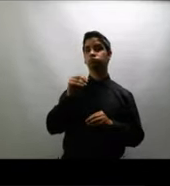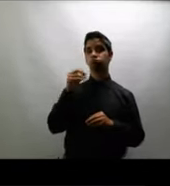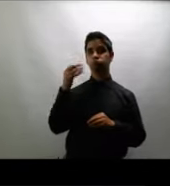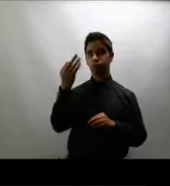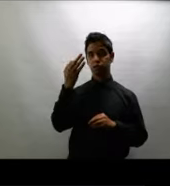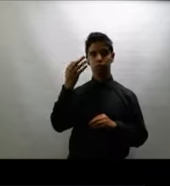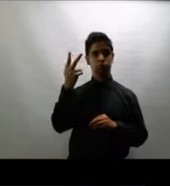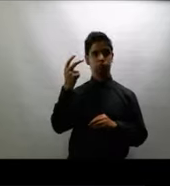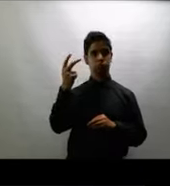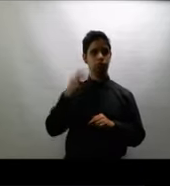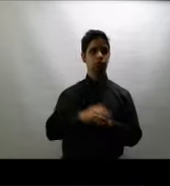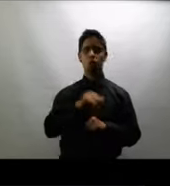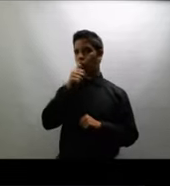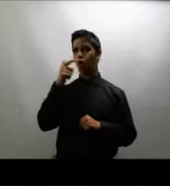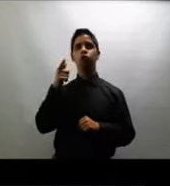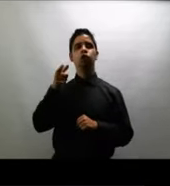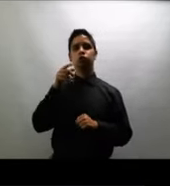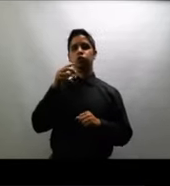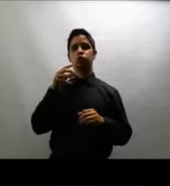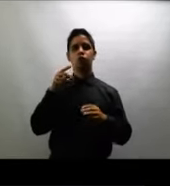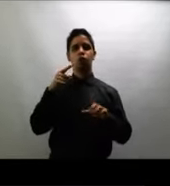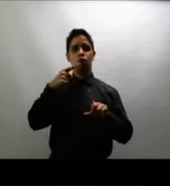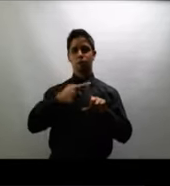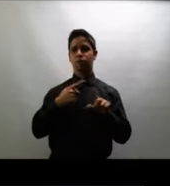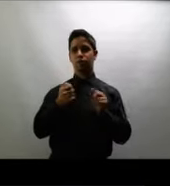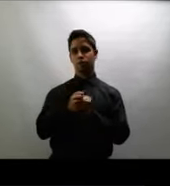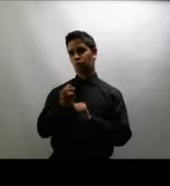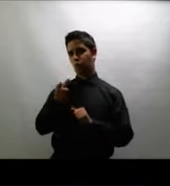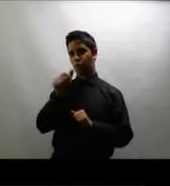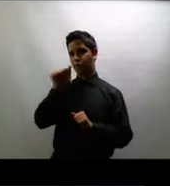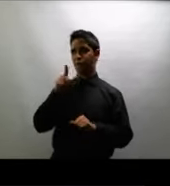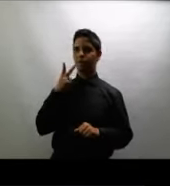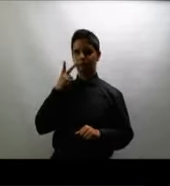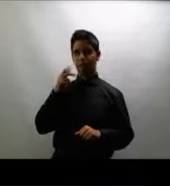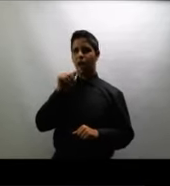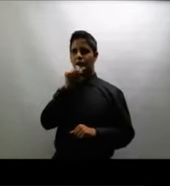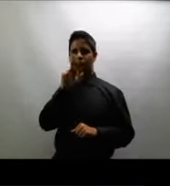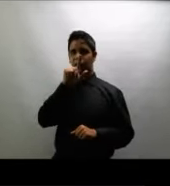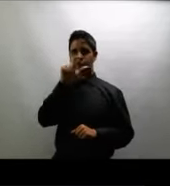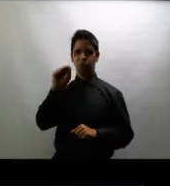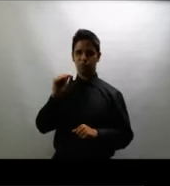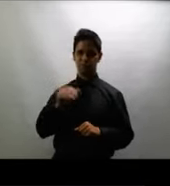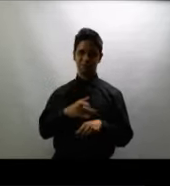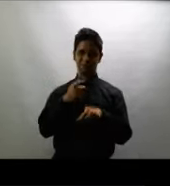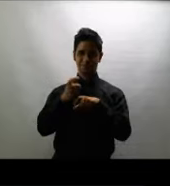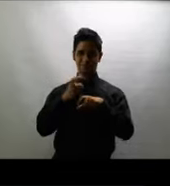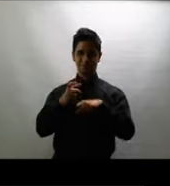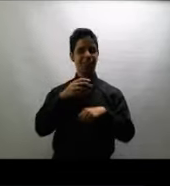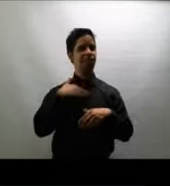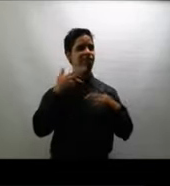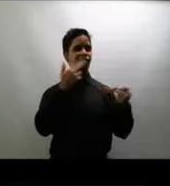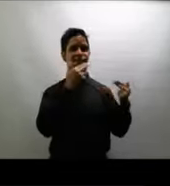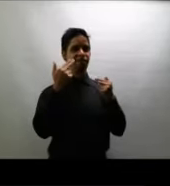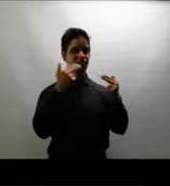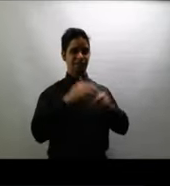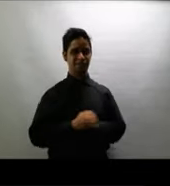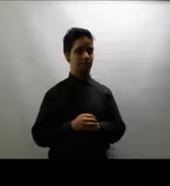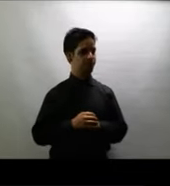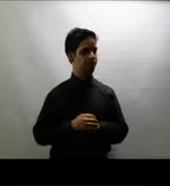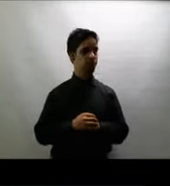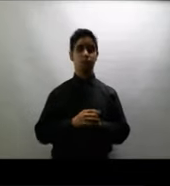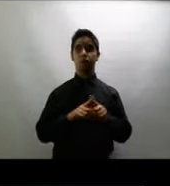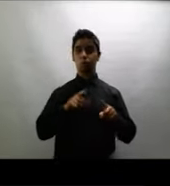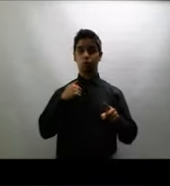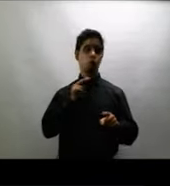con Arce. Qué bueno. Mira lo otro. Esa vez yo hice una encuesta. Nosotros estrenamos parte